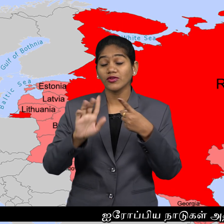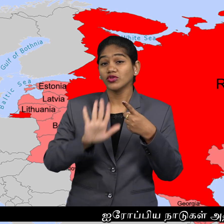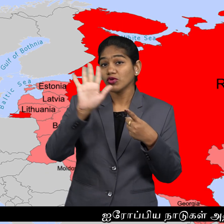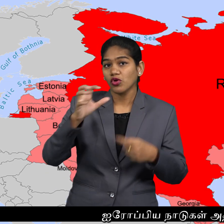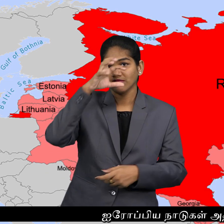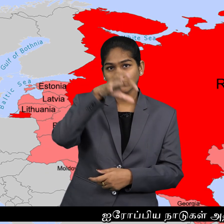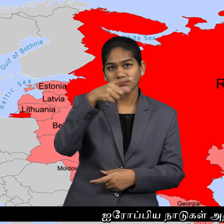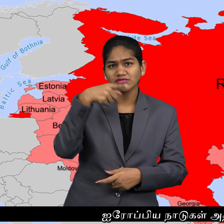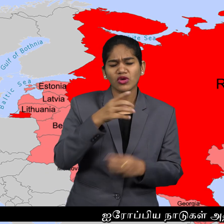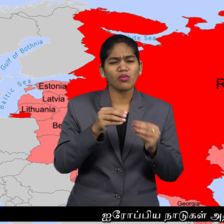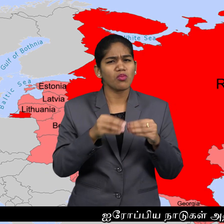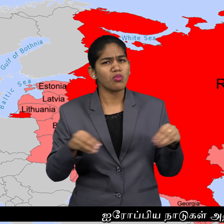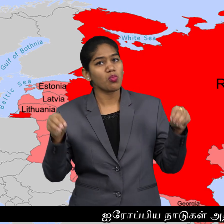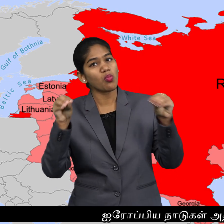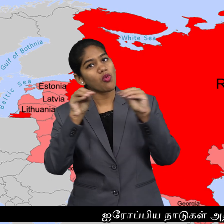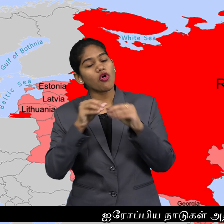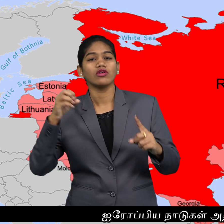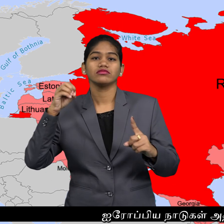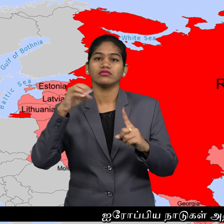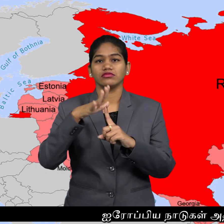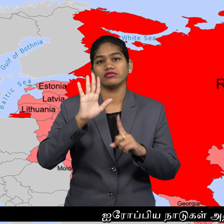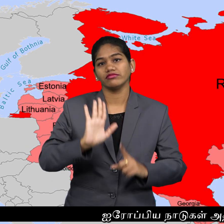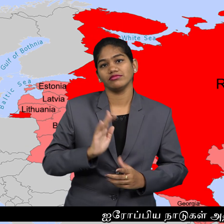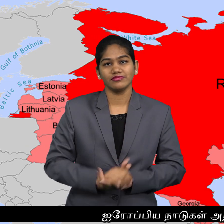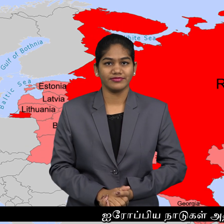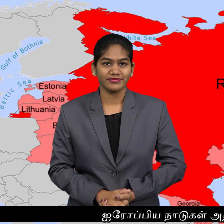ஐரோப்பிய நாடுகள் அதிகம் பாதிக்கப்பட்டுள்ளன.